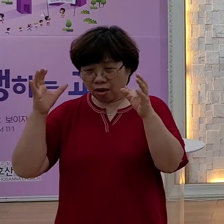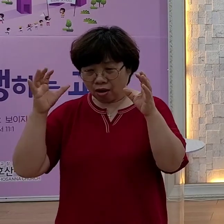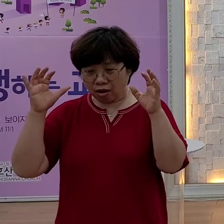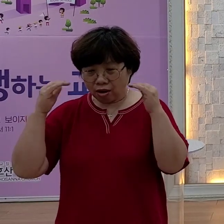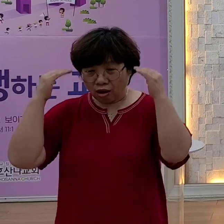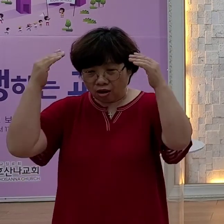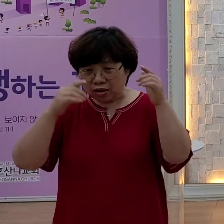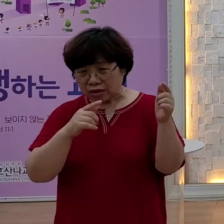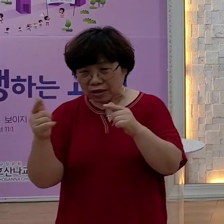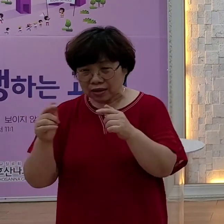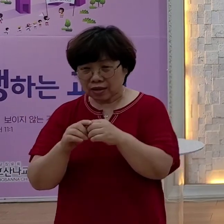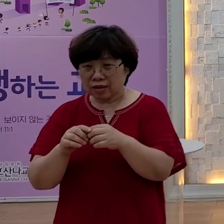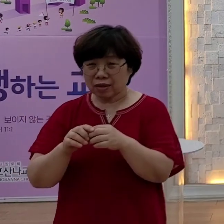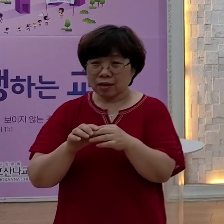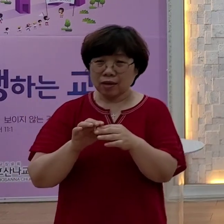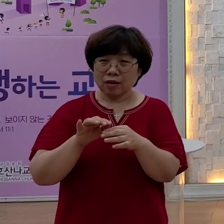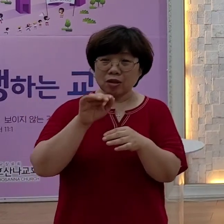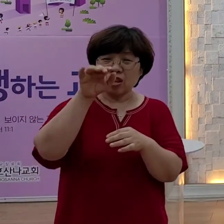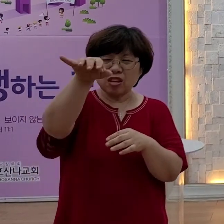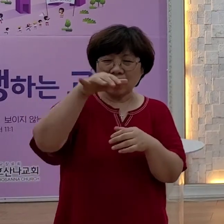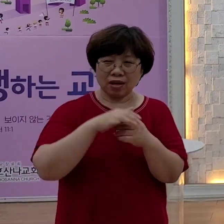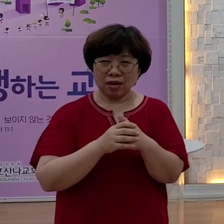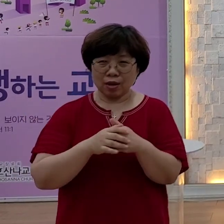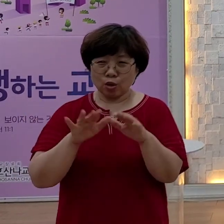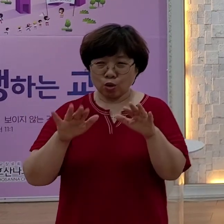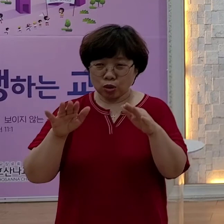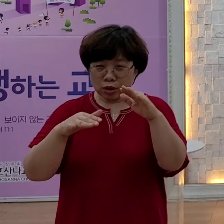우리 오늘 성도님들은 다 앞자리에 앉아 계시지만